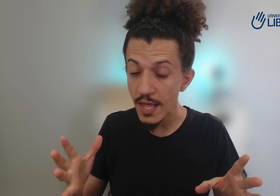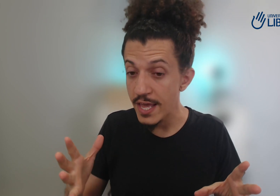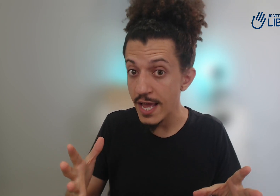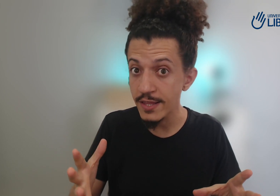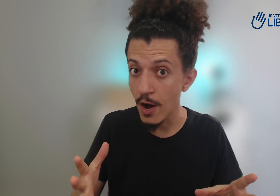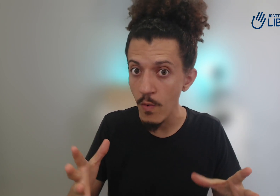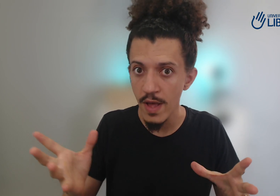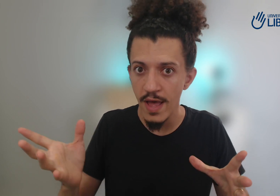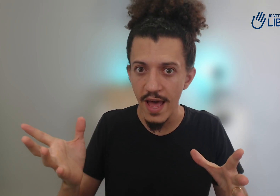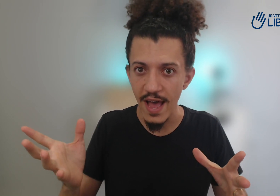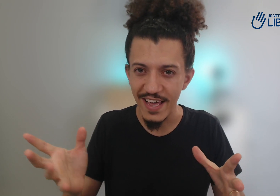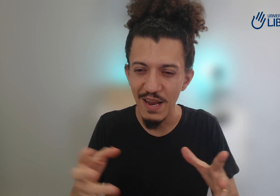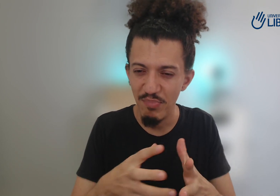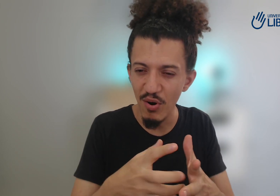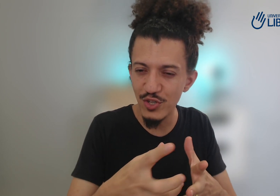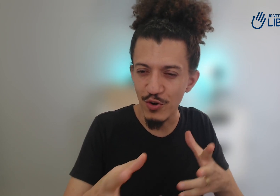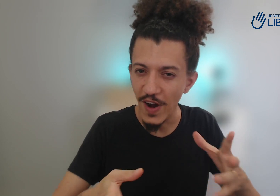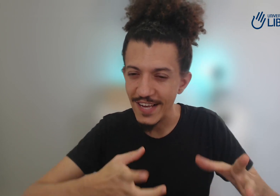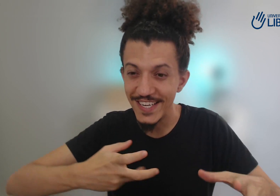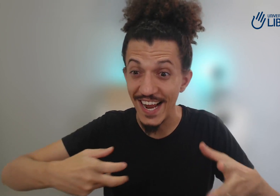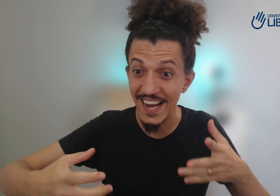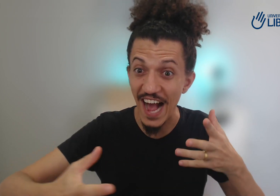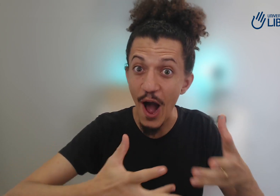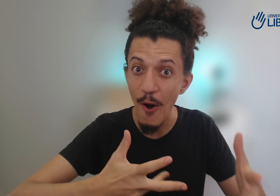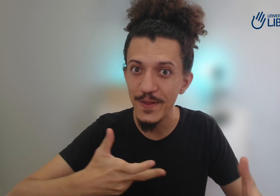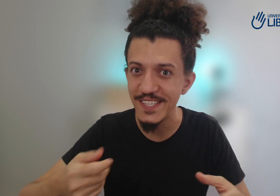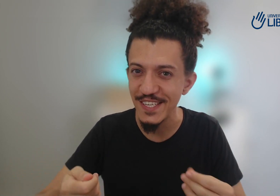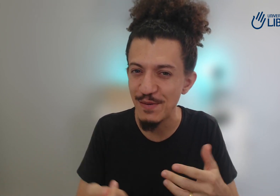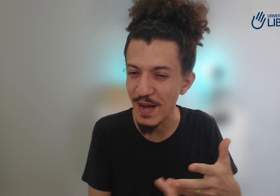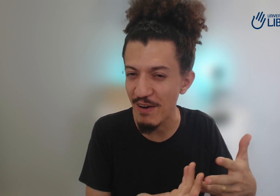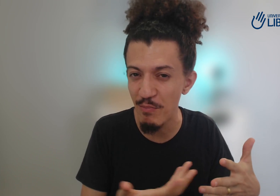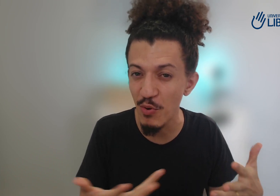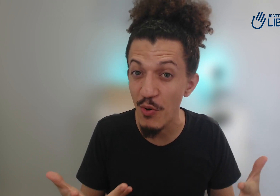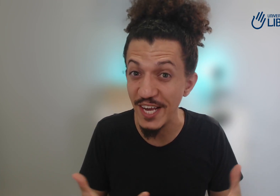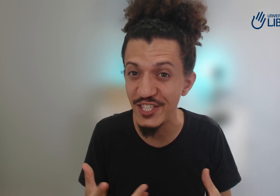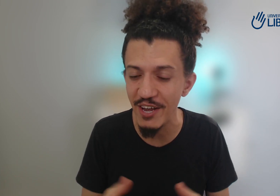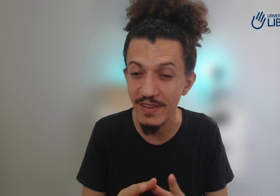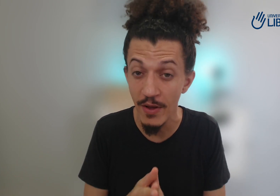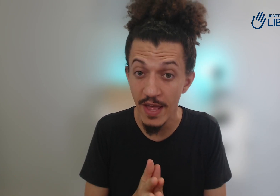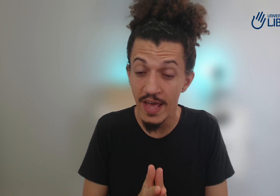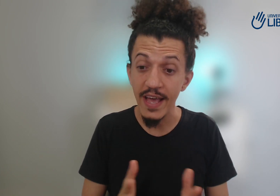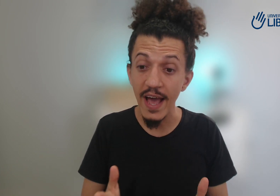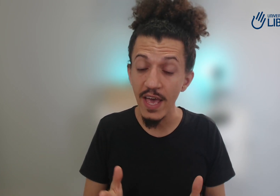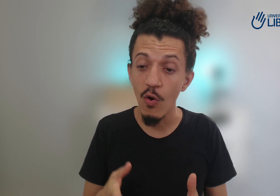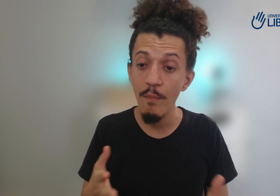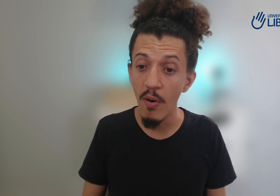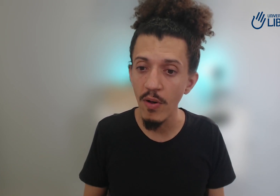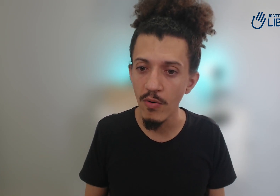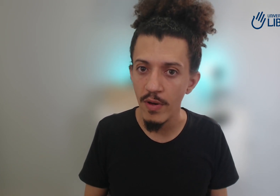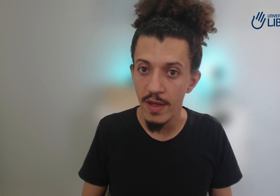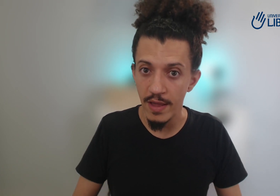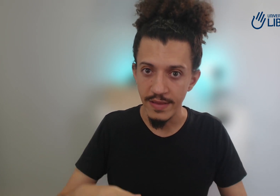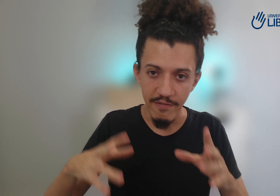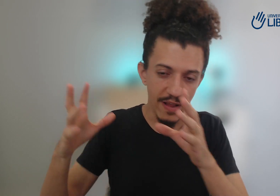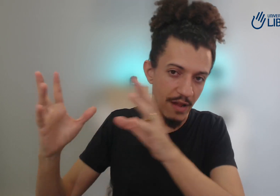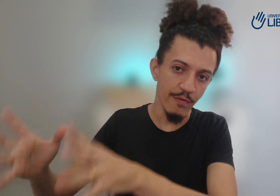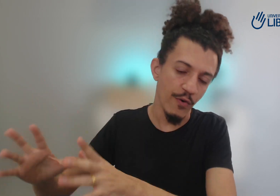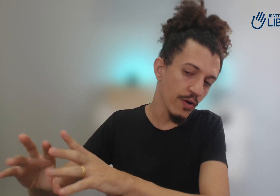e então, aquele bolo de chocolate, aquela calda assim em cima, bolo com recheio e tal. E aí o bolo estava lá no forno